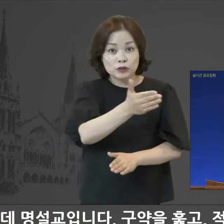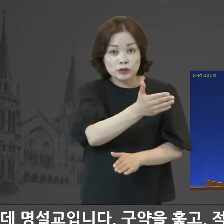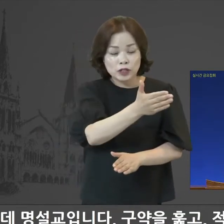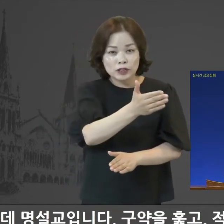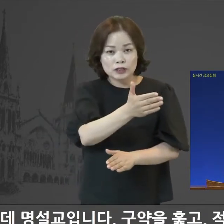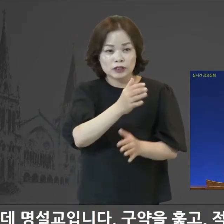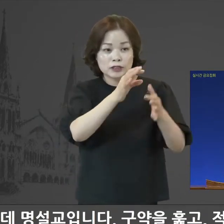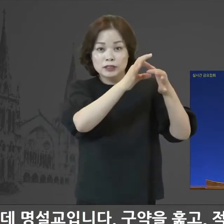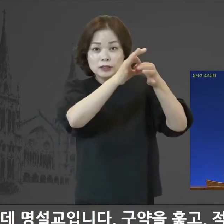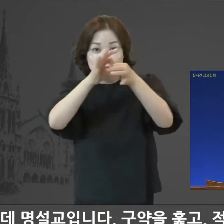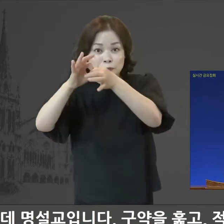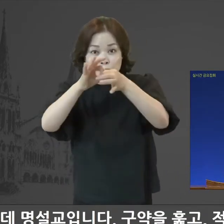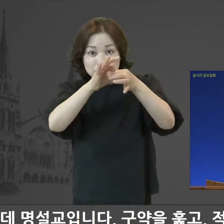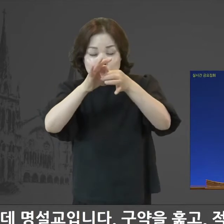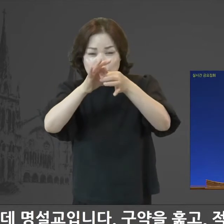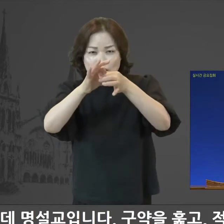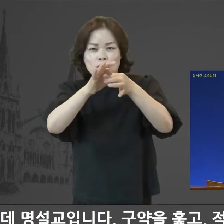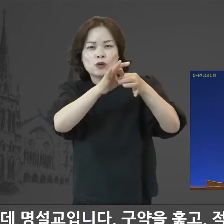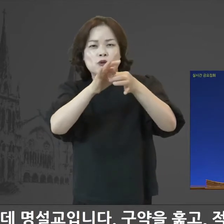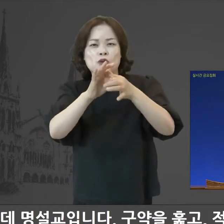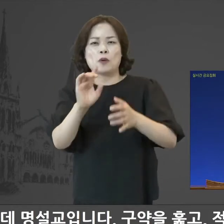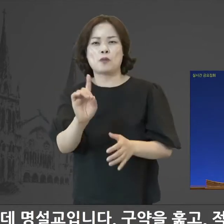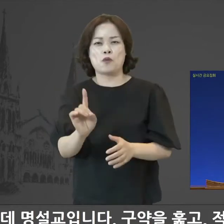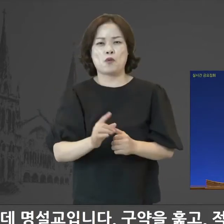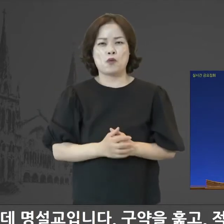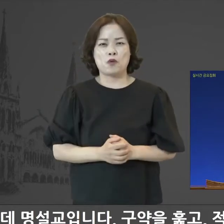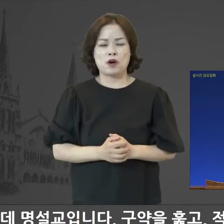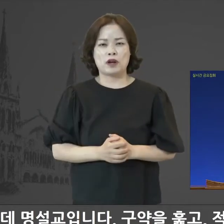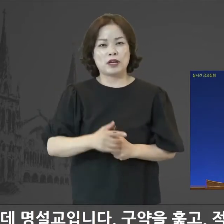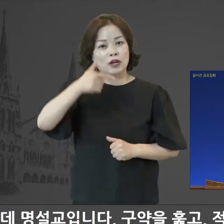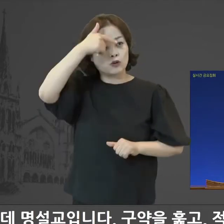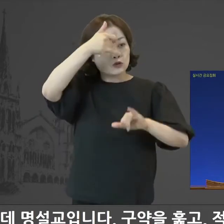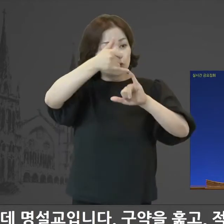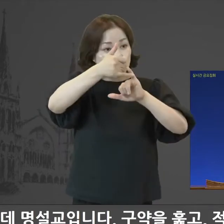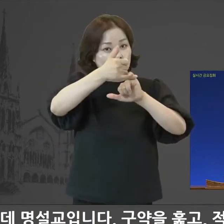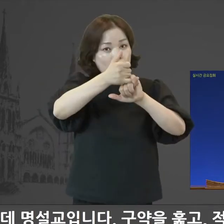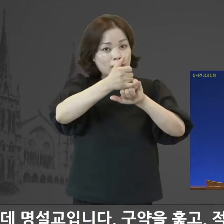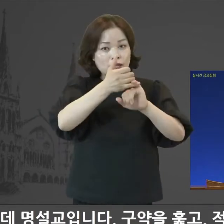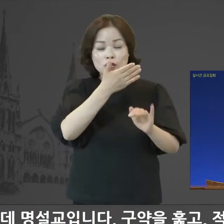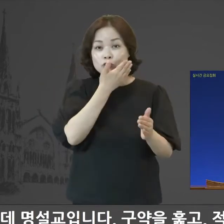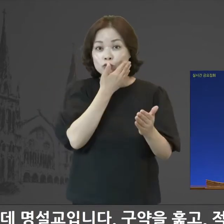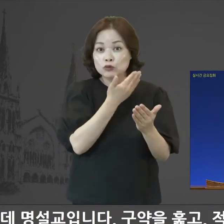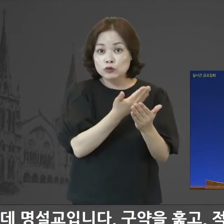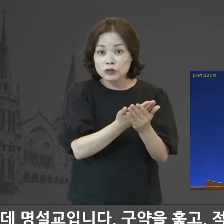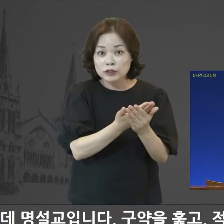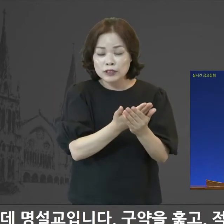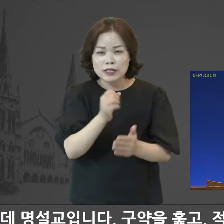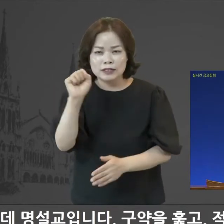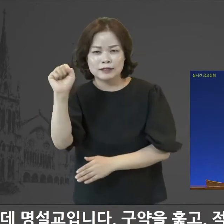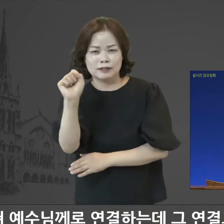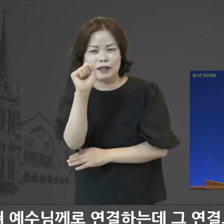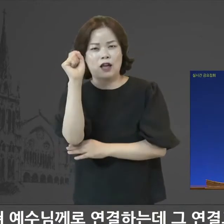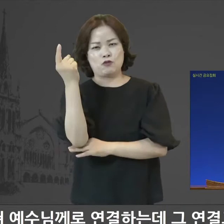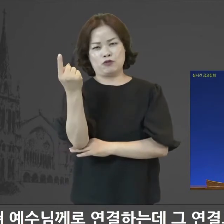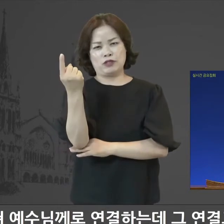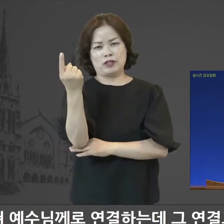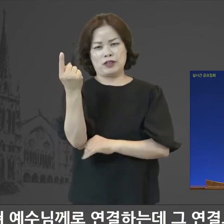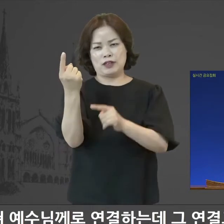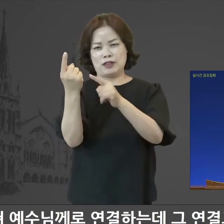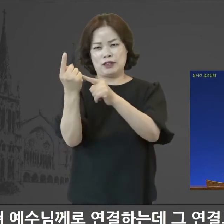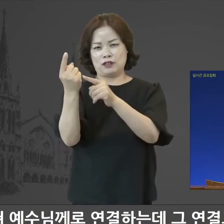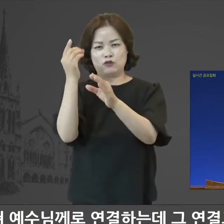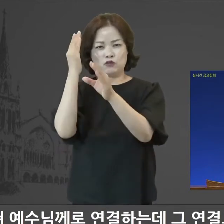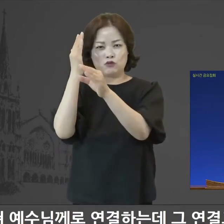예수님께로 연결해 나오는데, 그 연결고리가 뭐냐면 구약의 포인트를 다윗에 둡니다. 다윗에